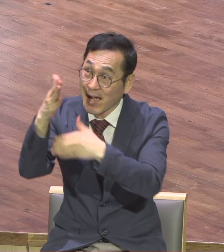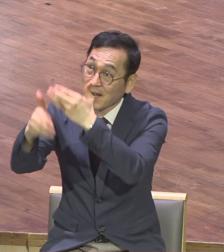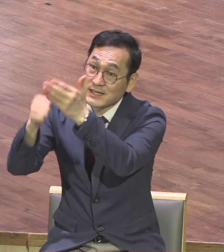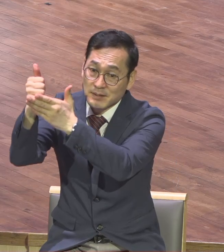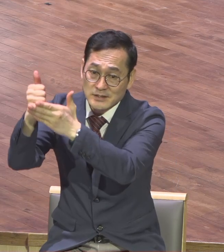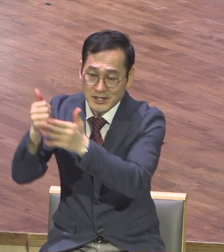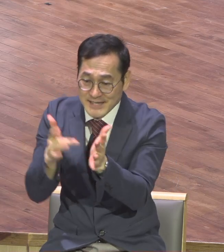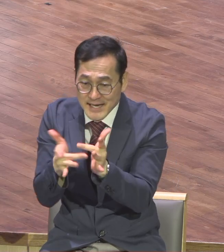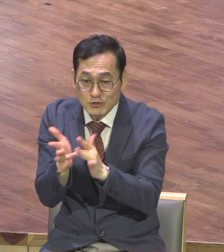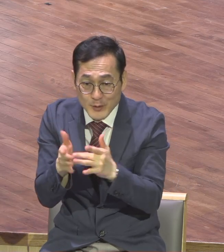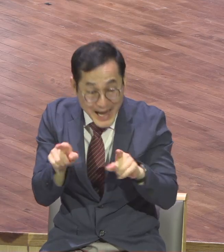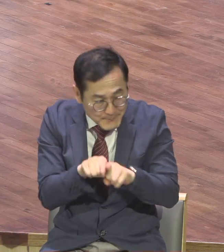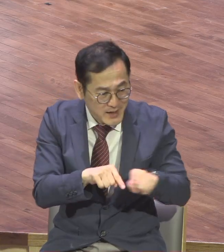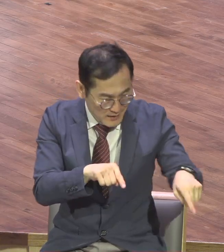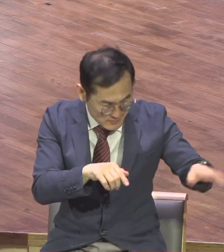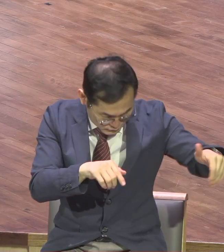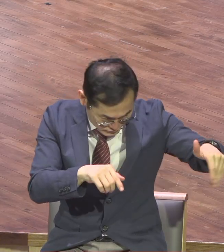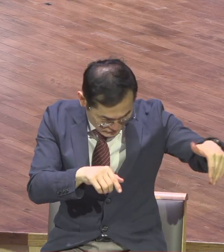앉히시니.